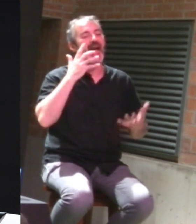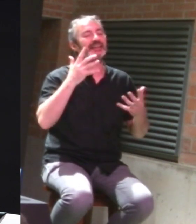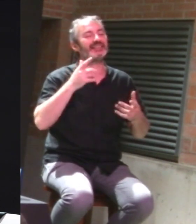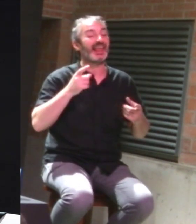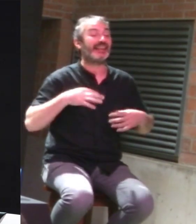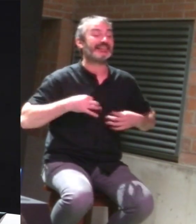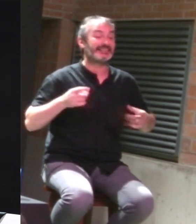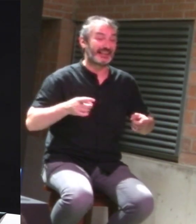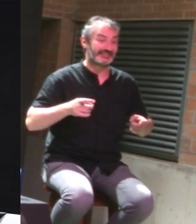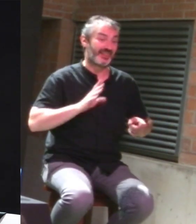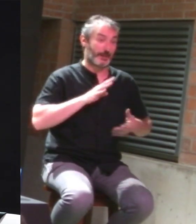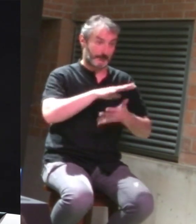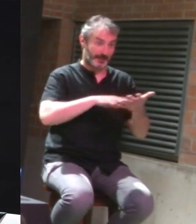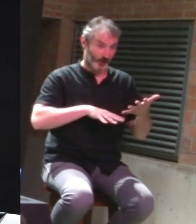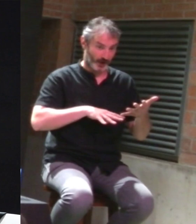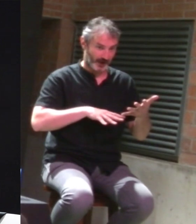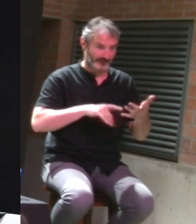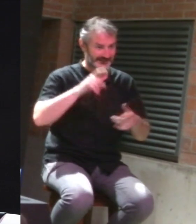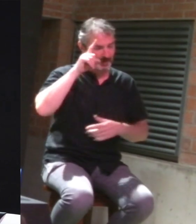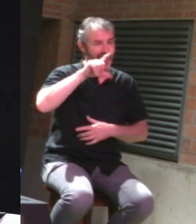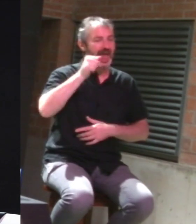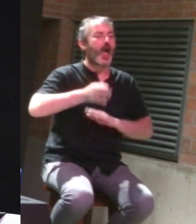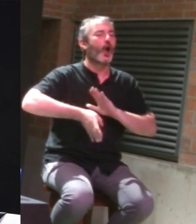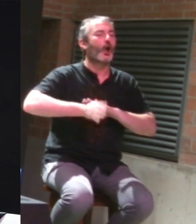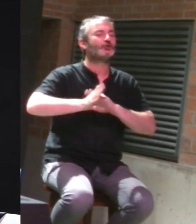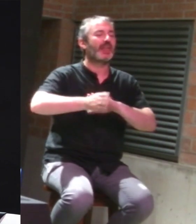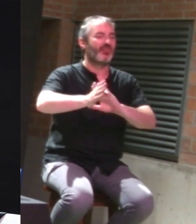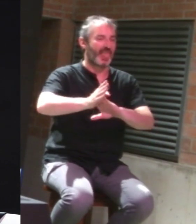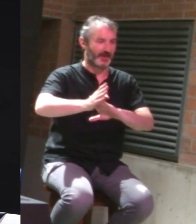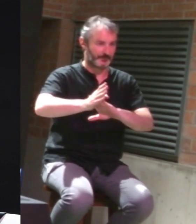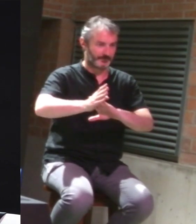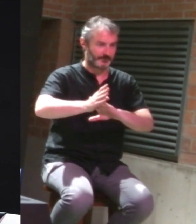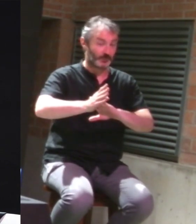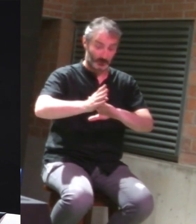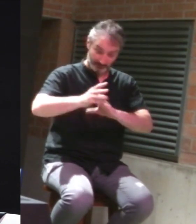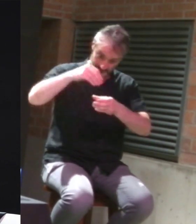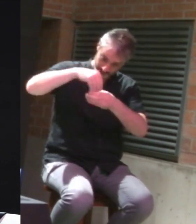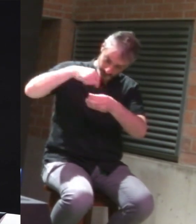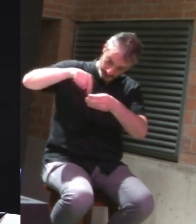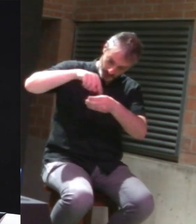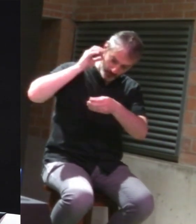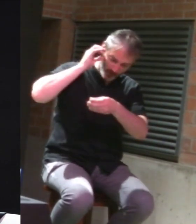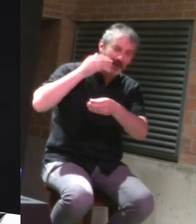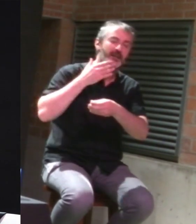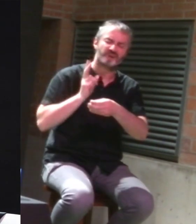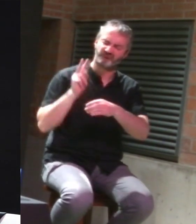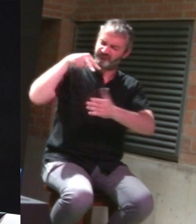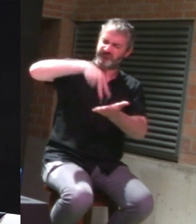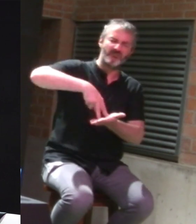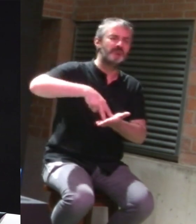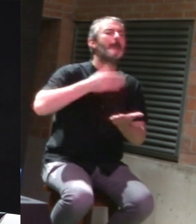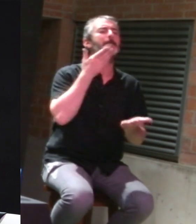i Textil de Barcelona, la Constància. Què cridaven aquestes dones quan surten al